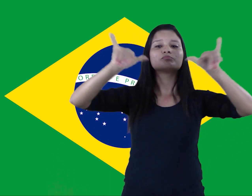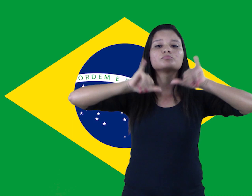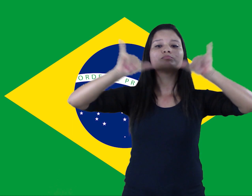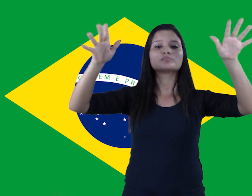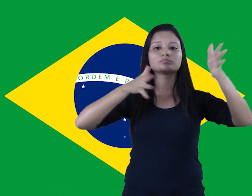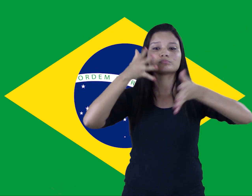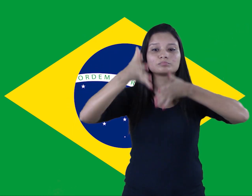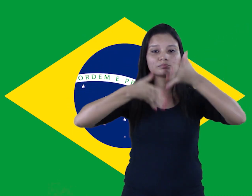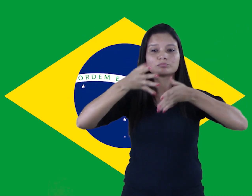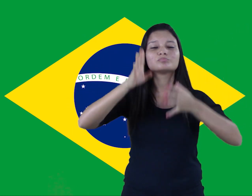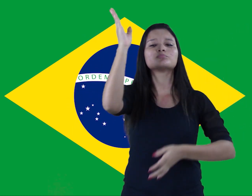Brasil?